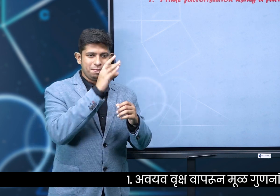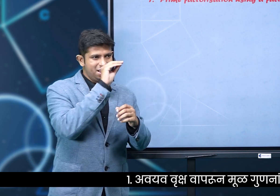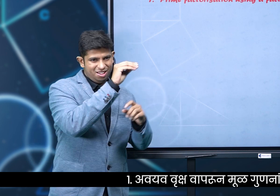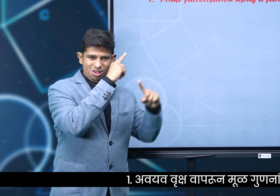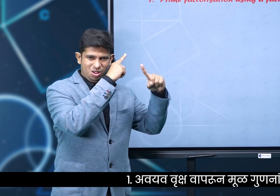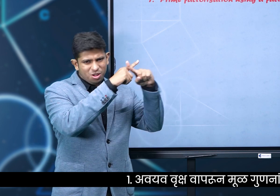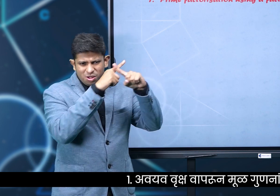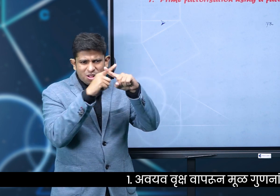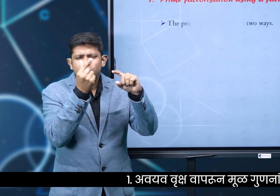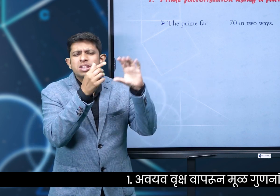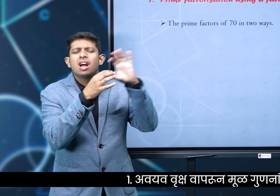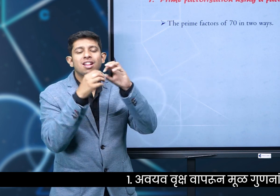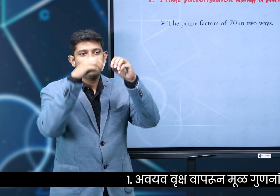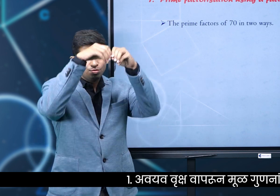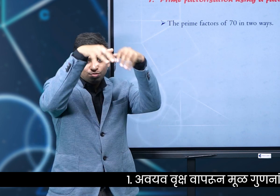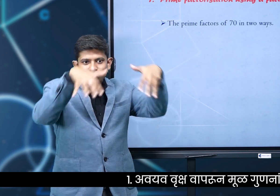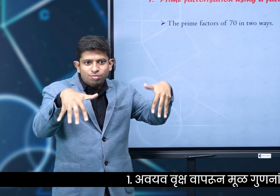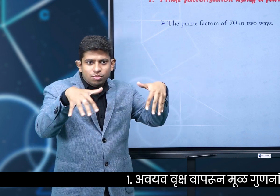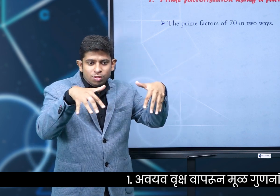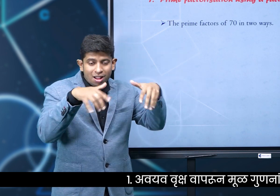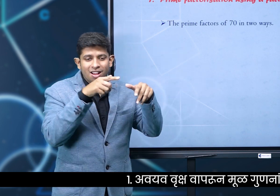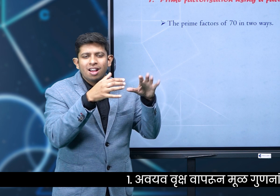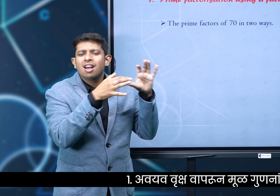एक अवयव वृक्ष वापरून मूळ गुणनीकरण.